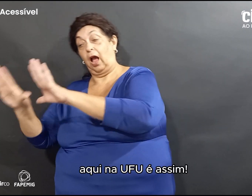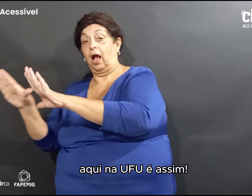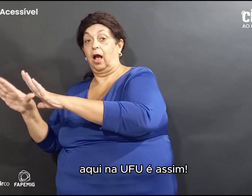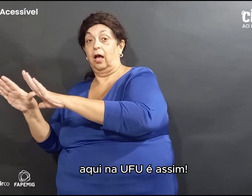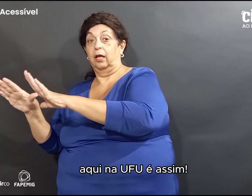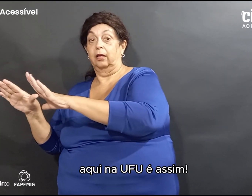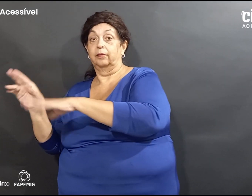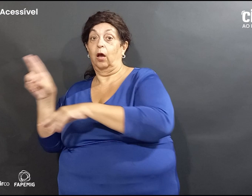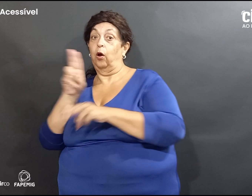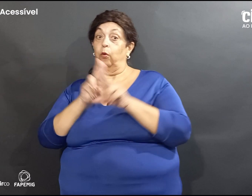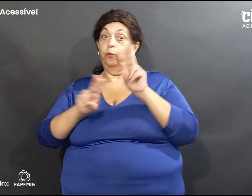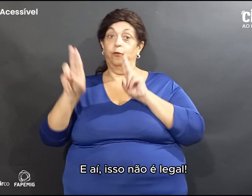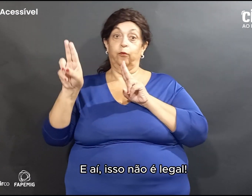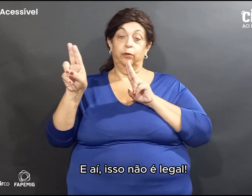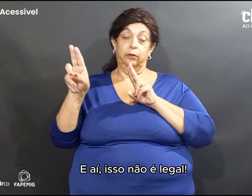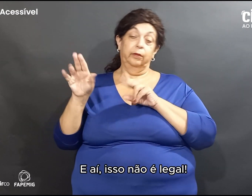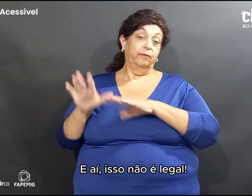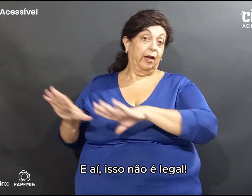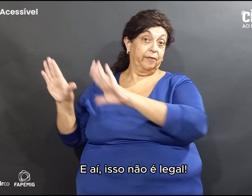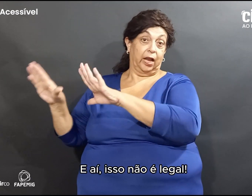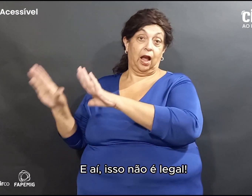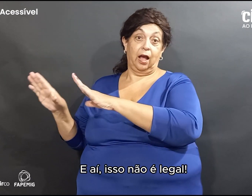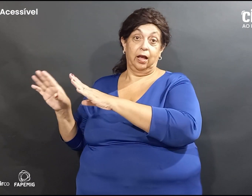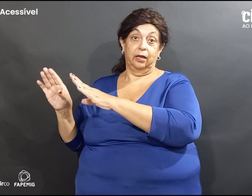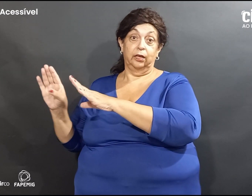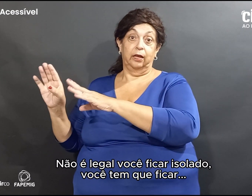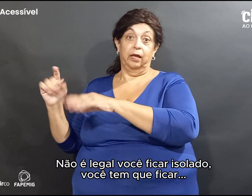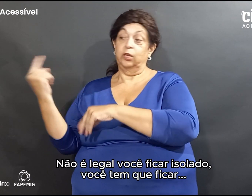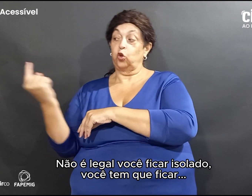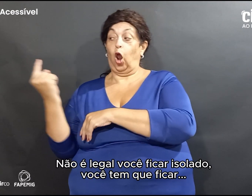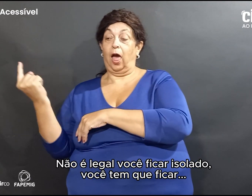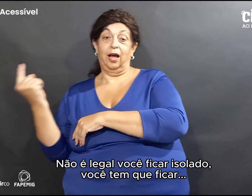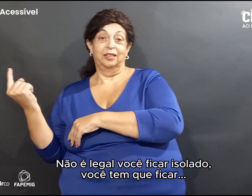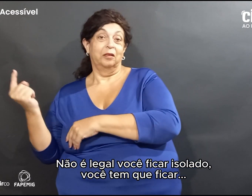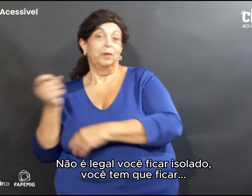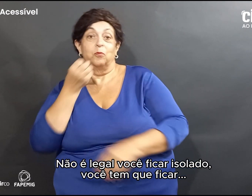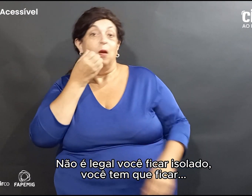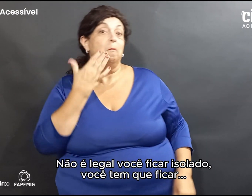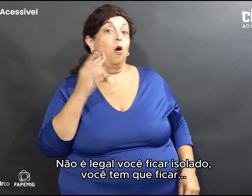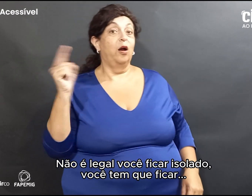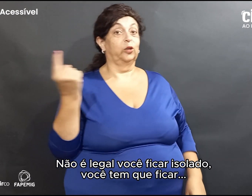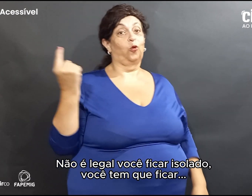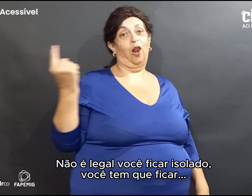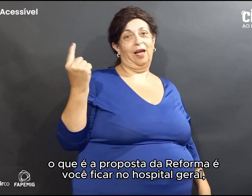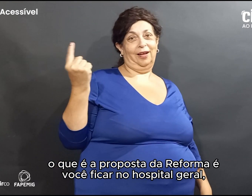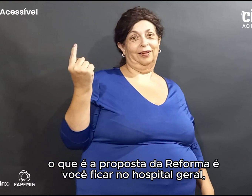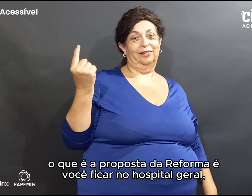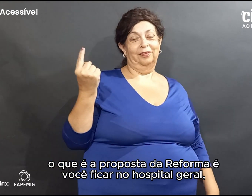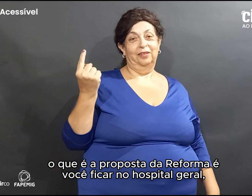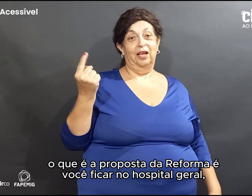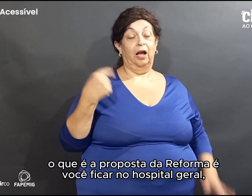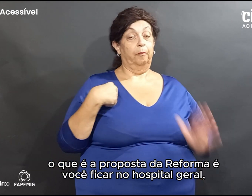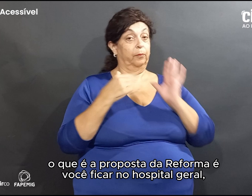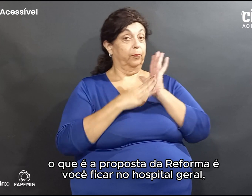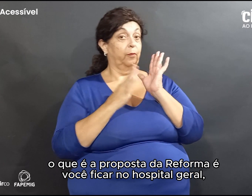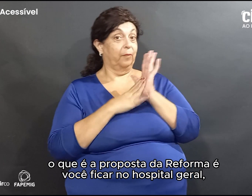UF é assim. E aí, isso não é legal. Não é legal você ficar isolado. Você tem que ficar... que a proposta da reforma é você